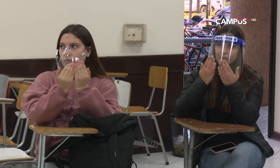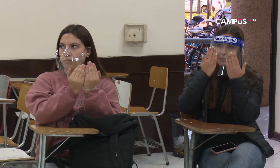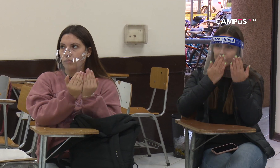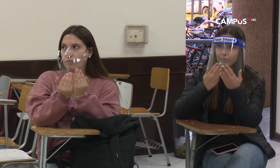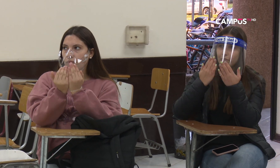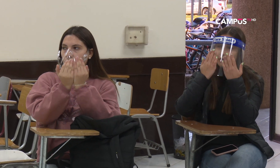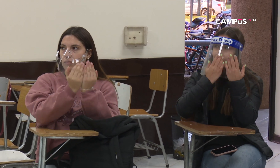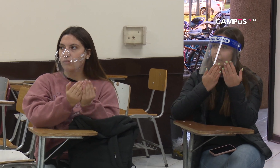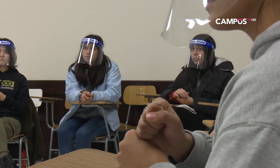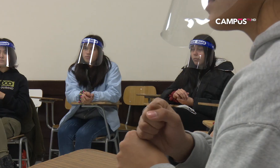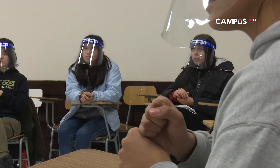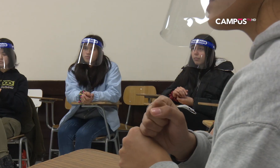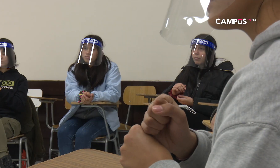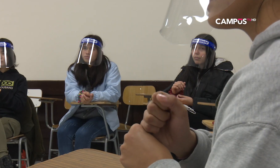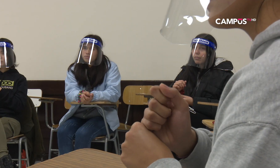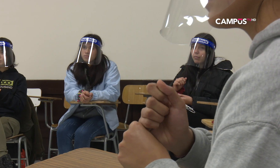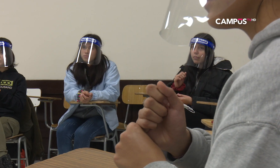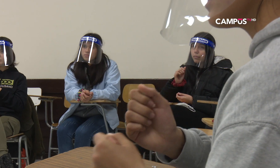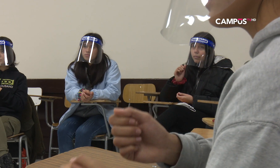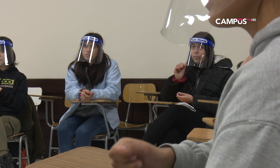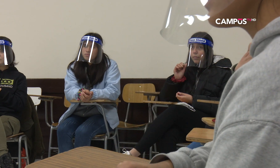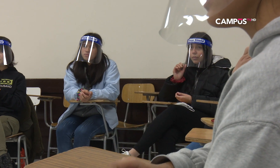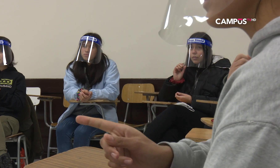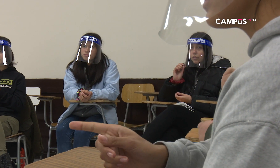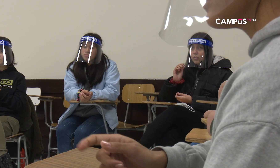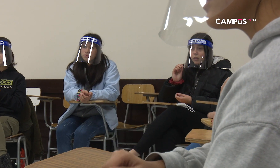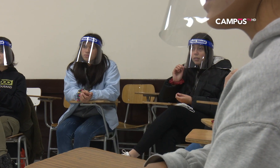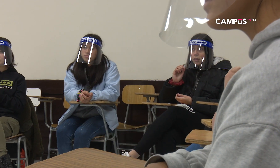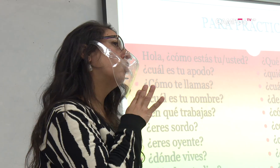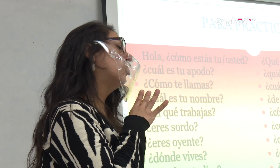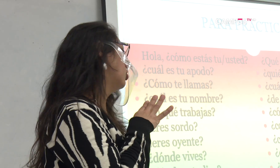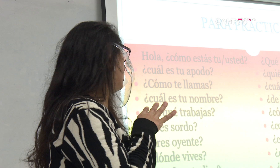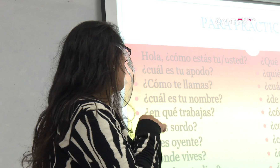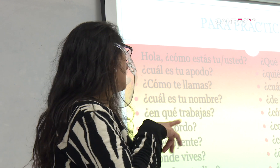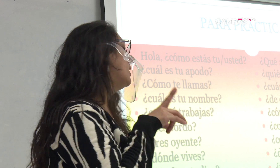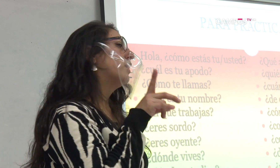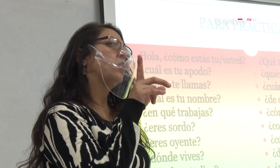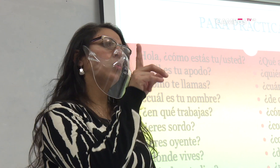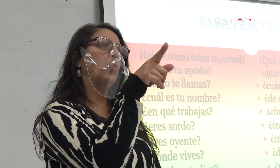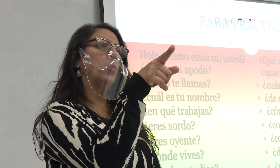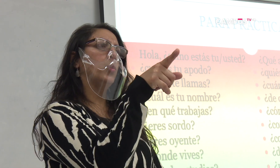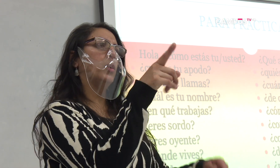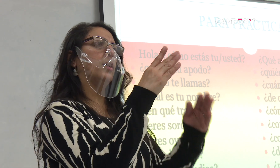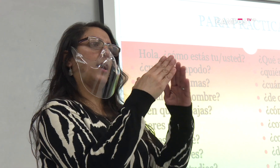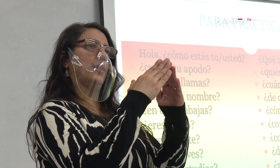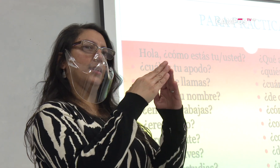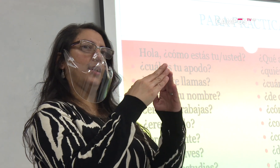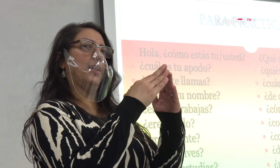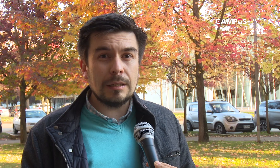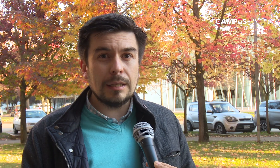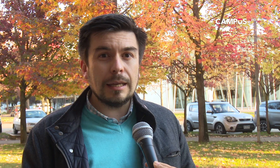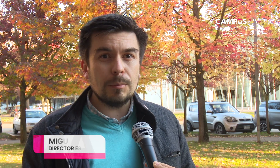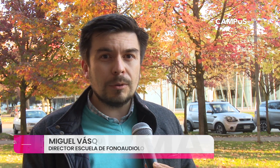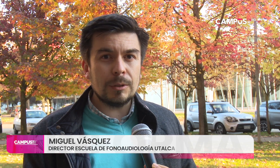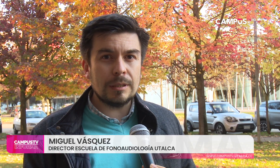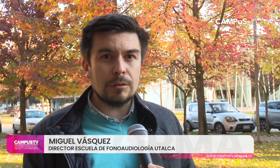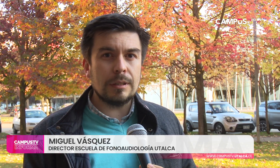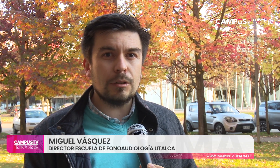se trata de una valiosa herramienta para los futuros profesionales en nuestro actuar profesional diario podemos tener contacto